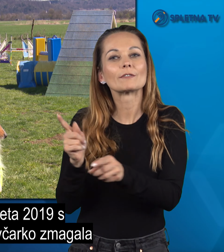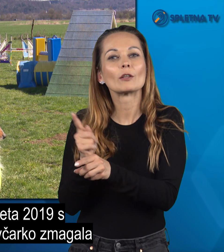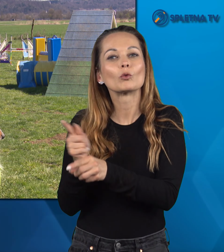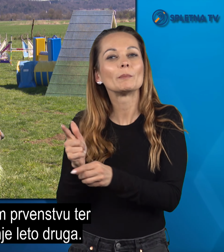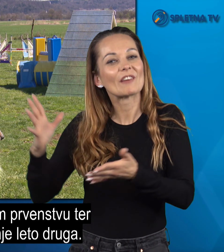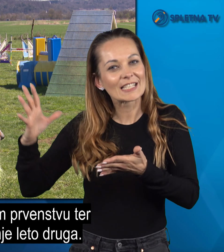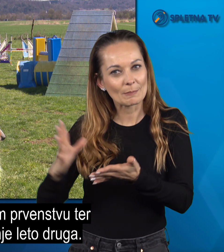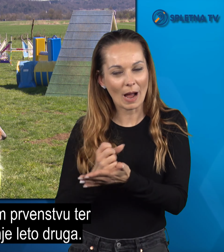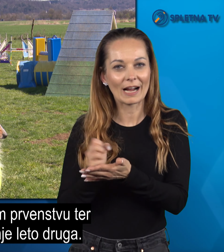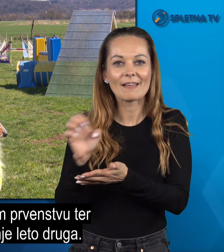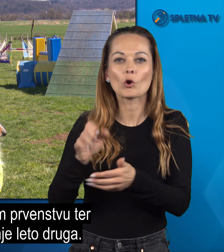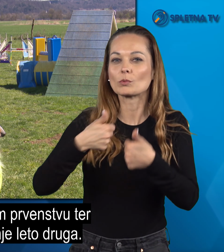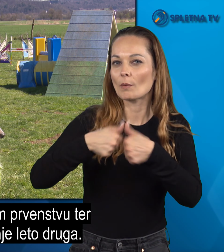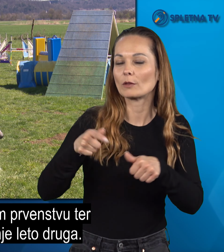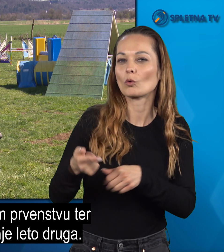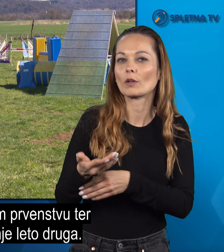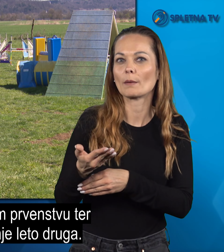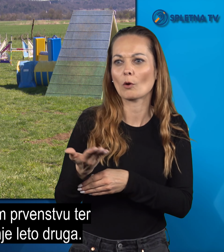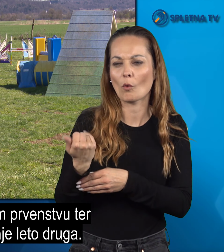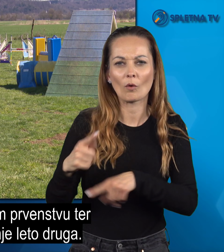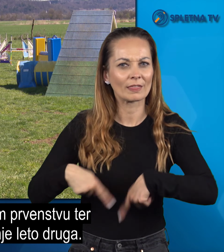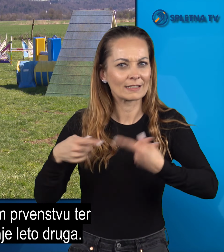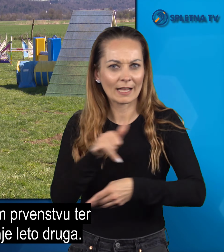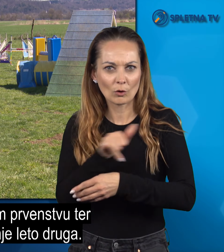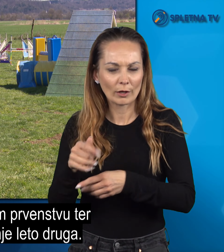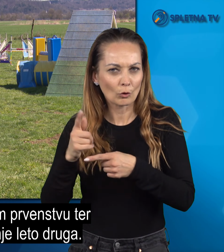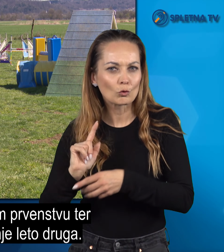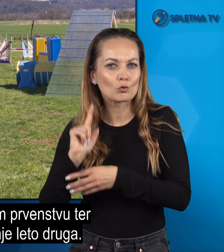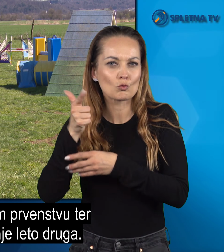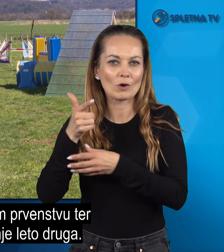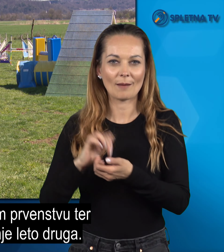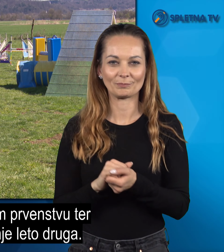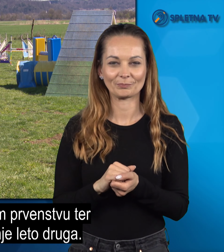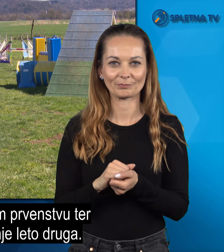zmagala evropsko prvenstvo ter bila naslednje leto druga.